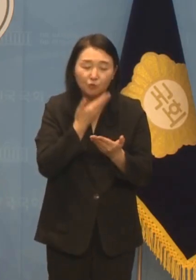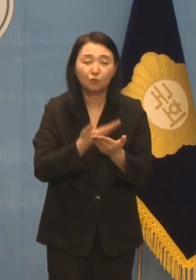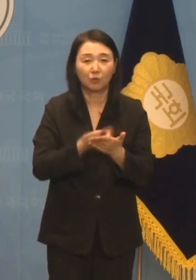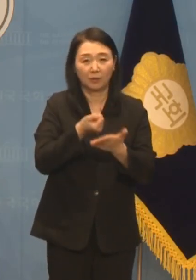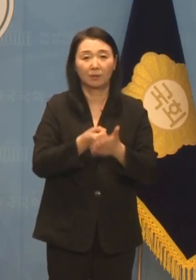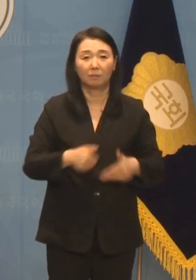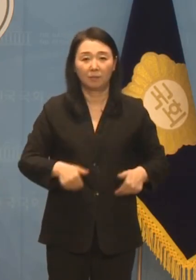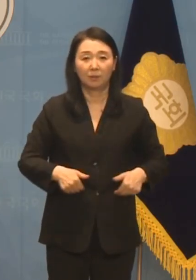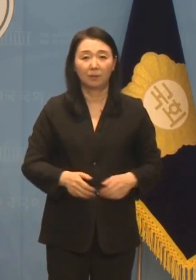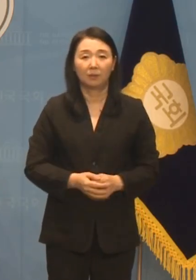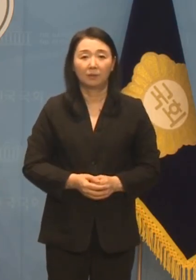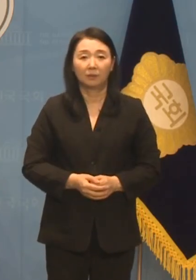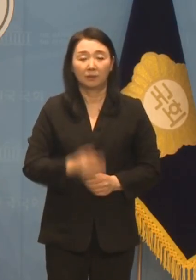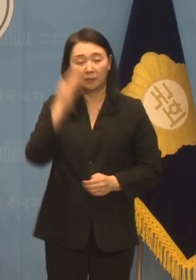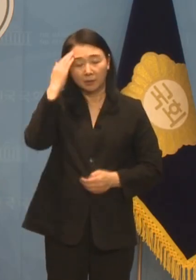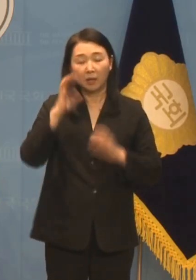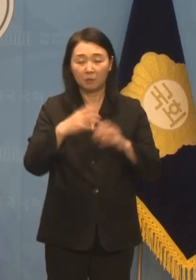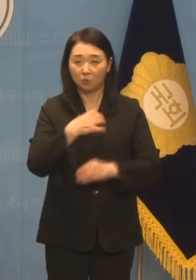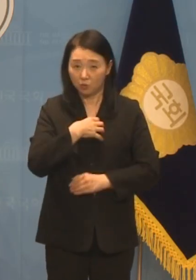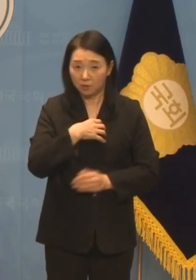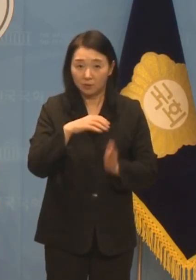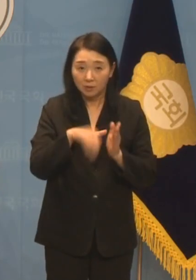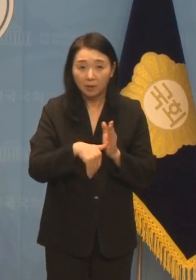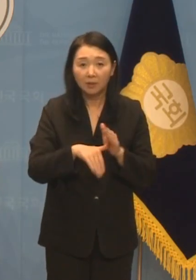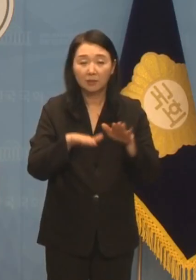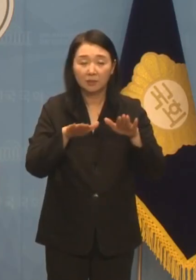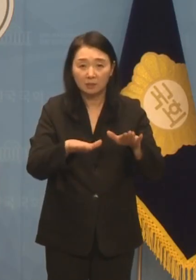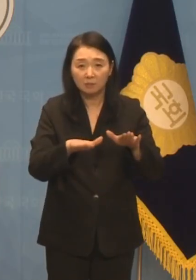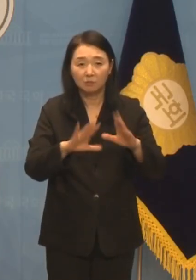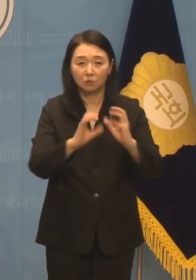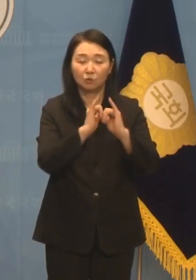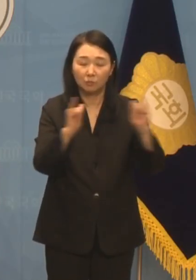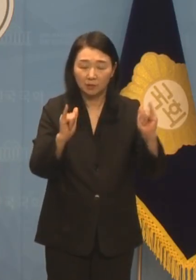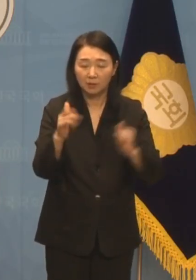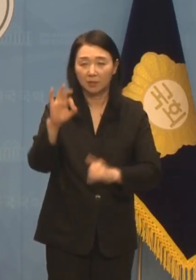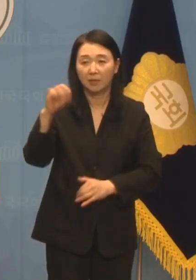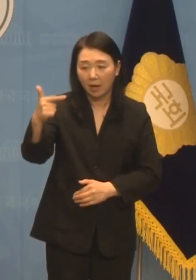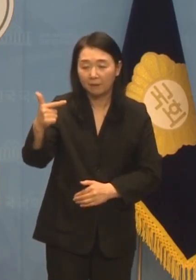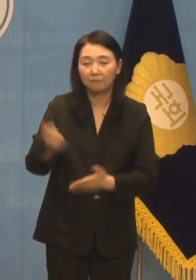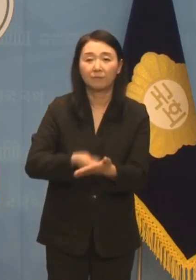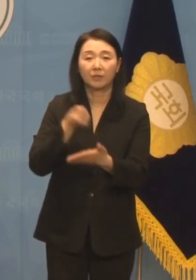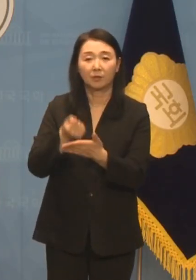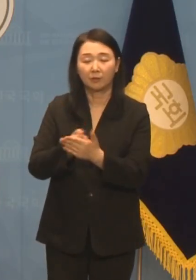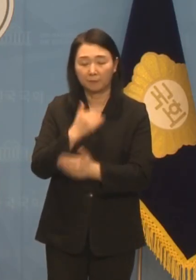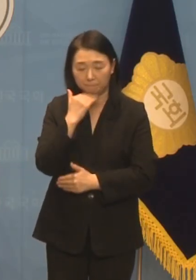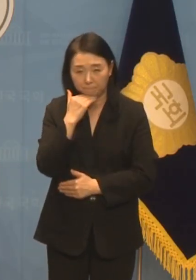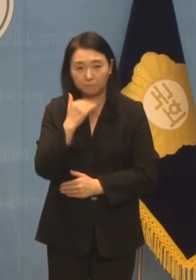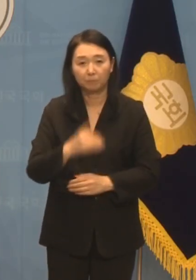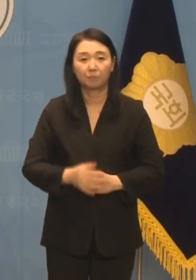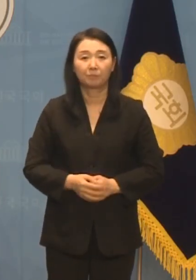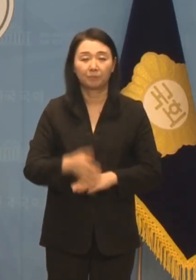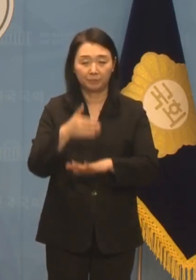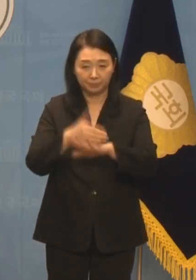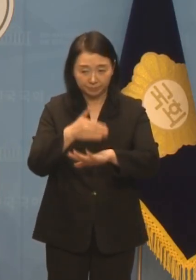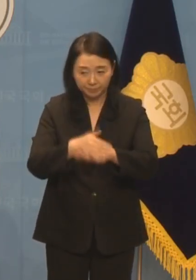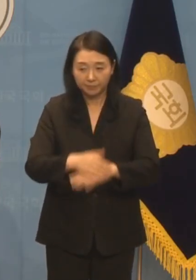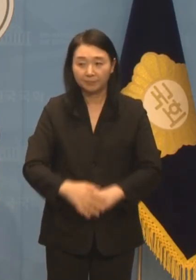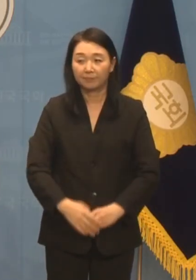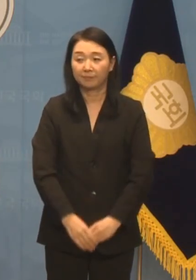시간입니다. 대한민국의 위기 앞에서 이제 국민이 한덕수의 결단을 기다립니다. 감사합니다.